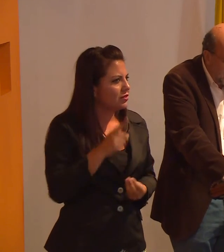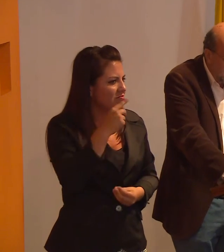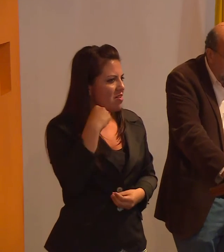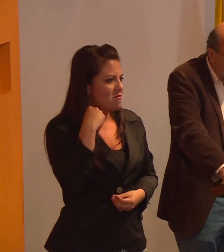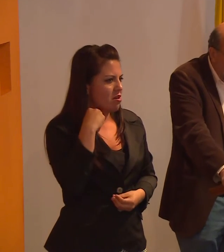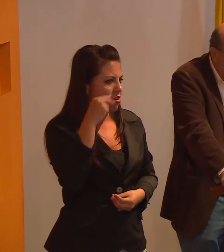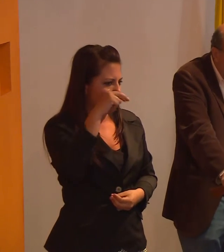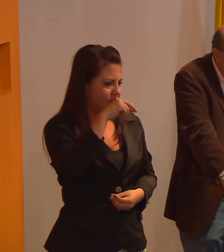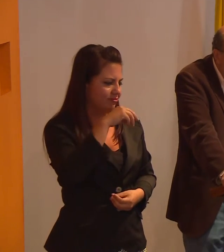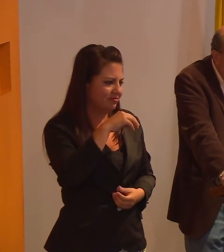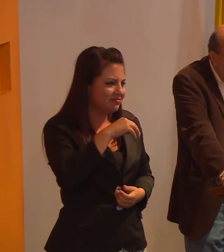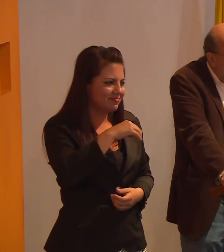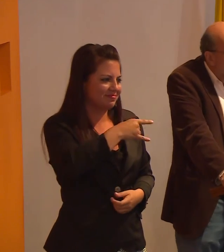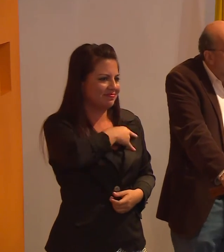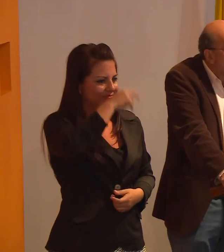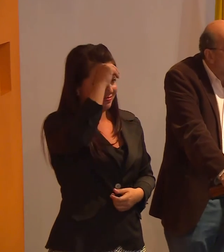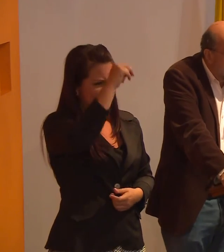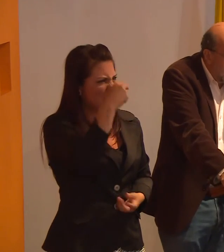sede.